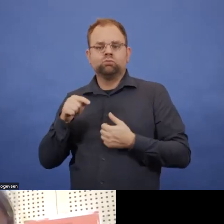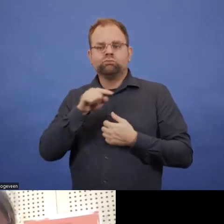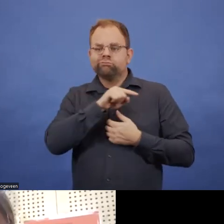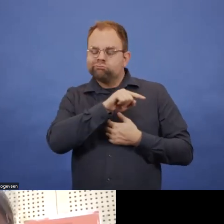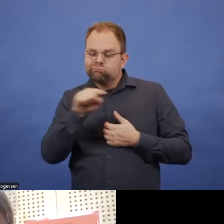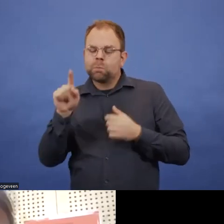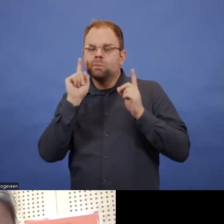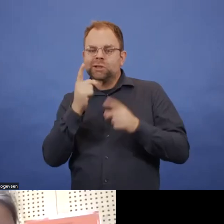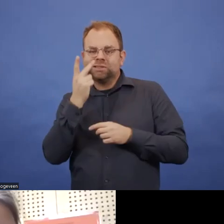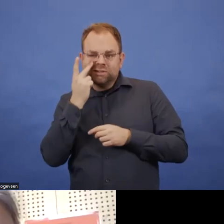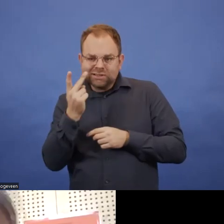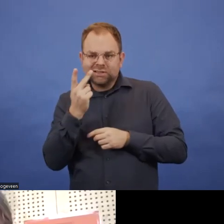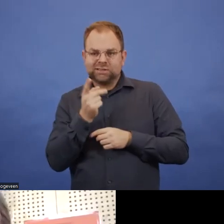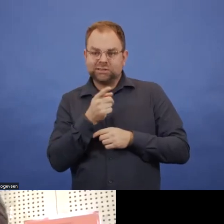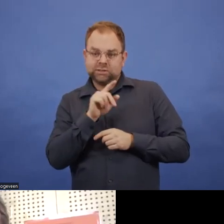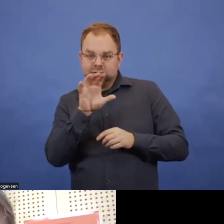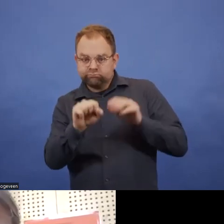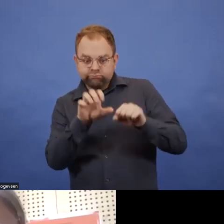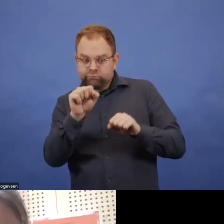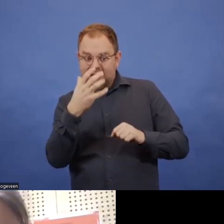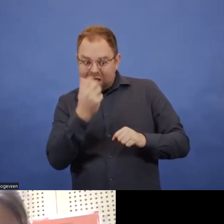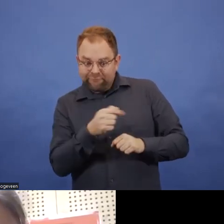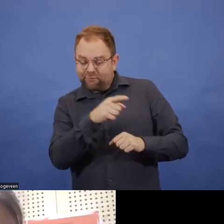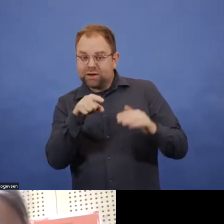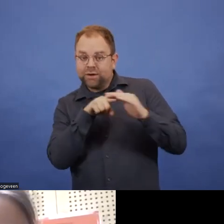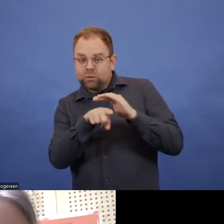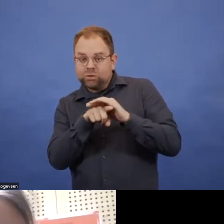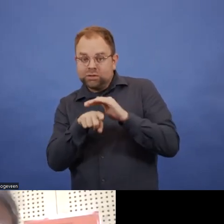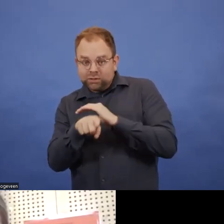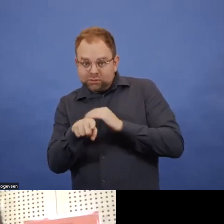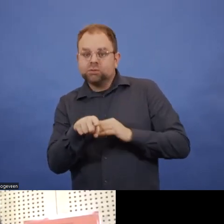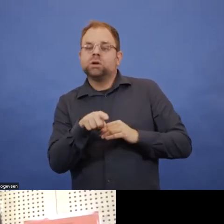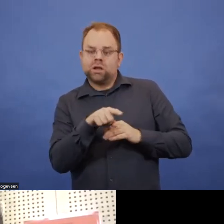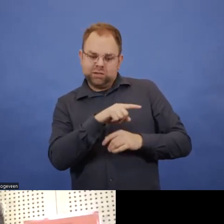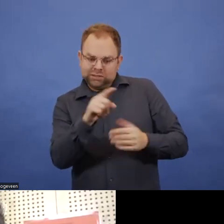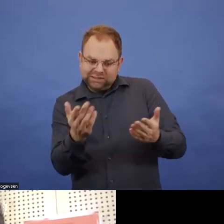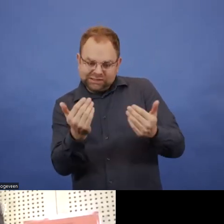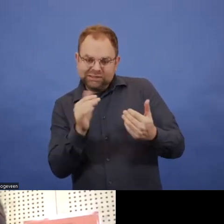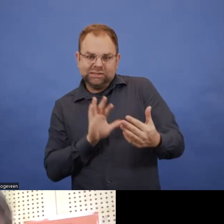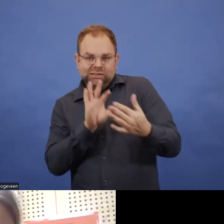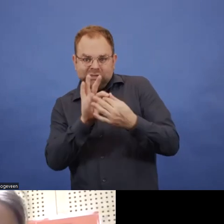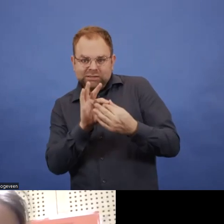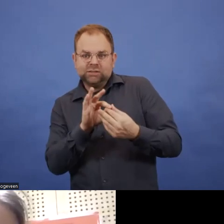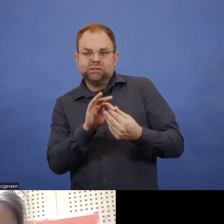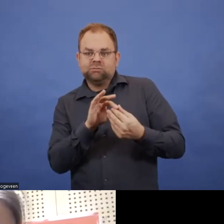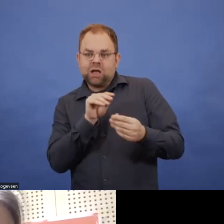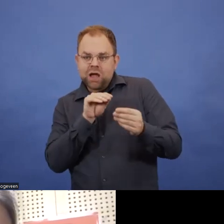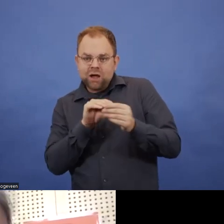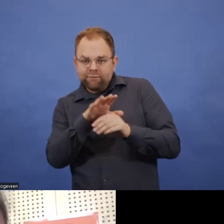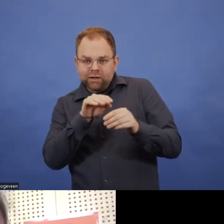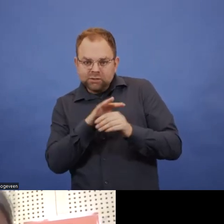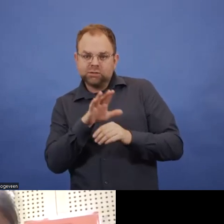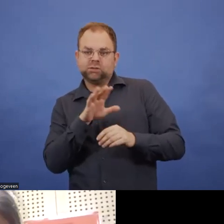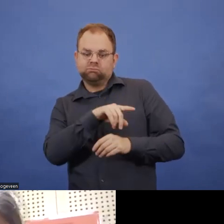puedan ser asociados y para que puedan participar en eventos diferentes que